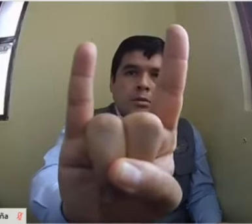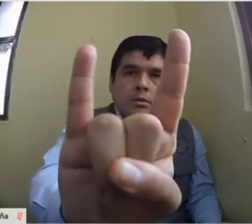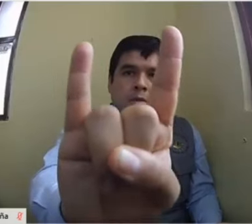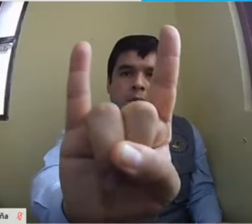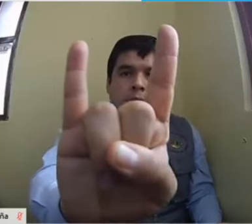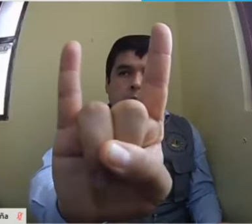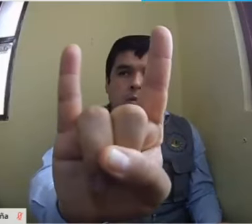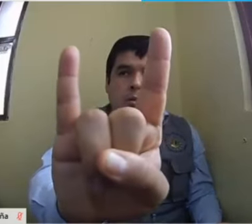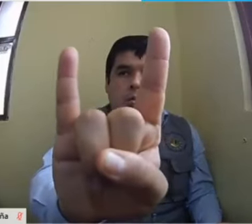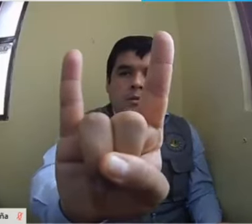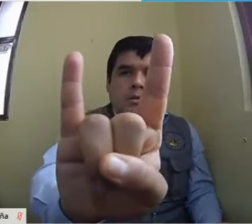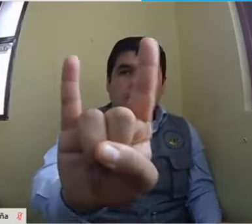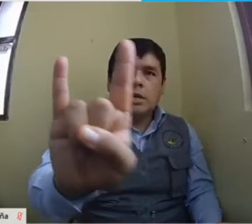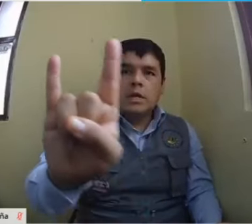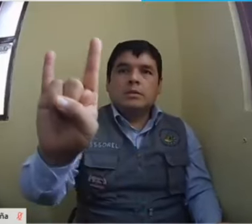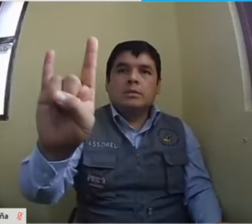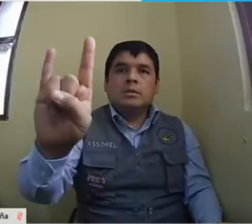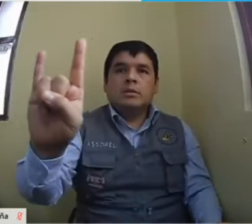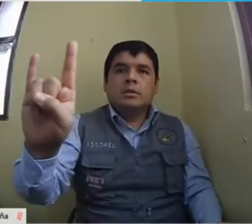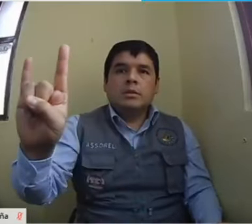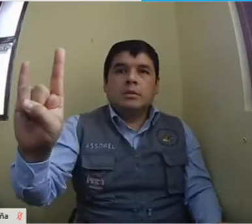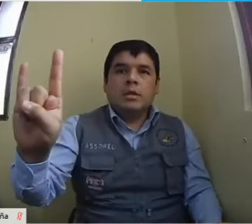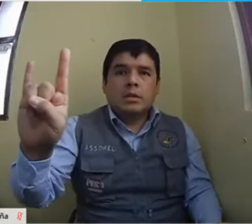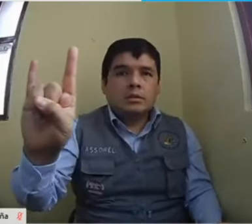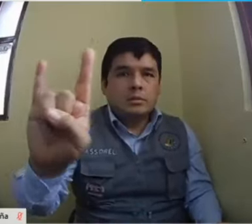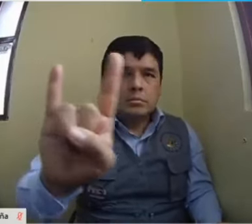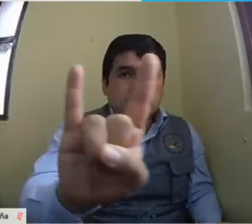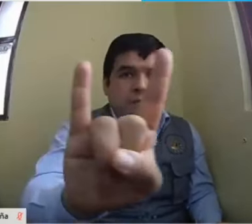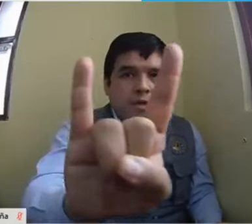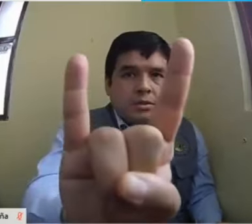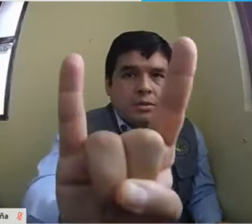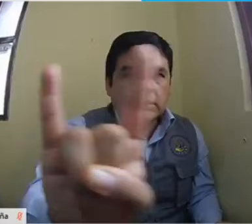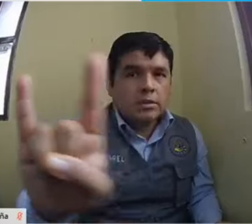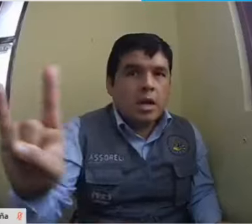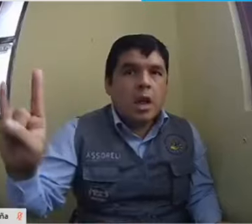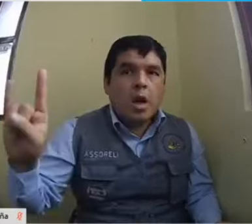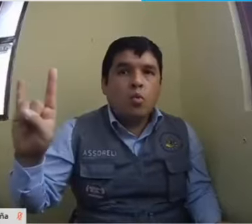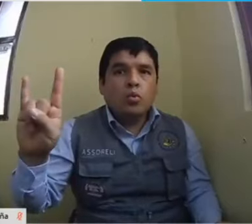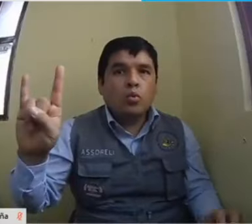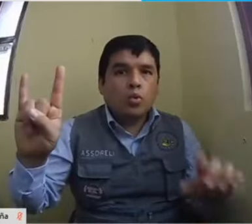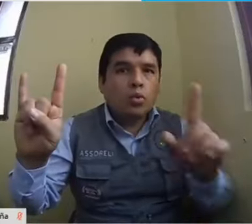esa es la U.